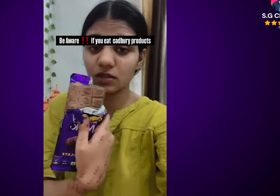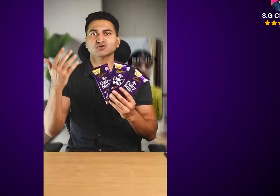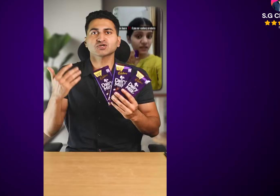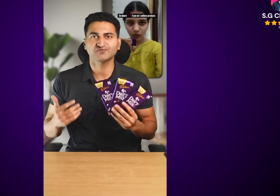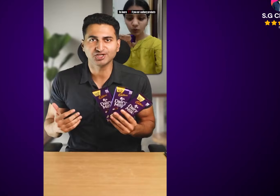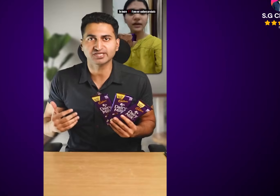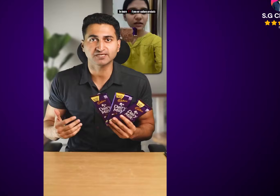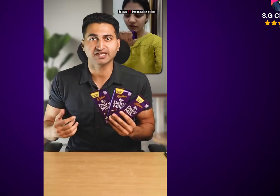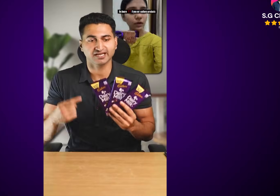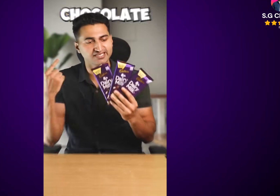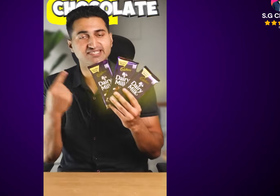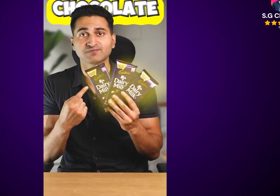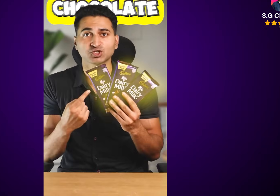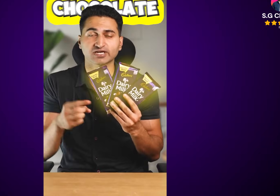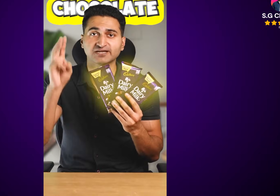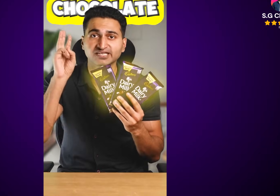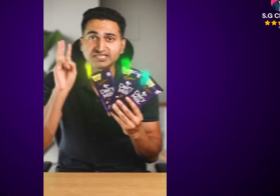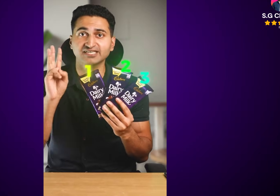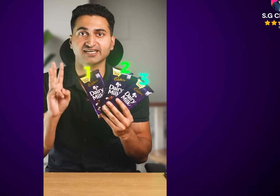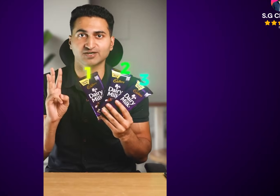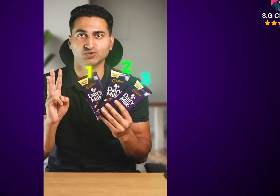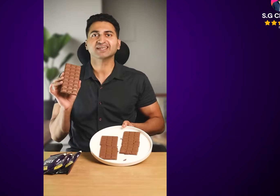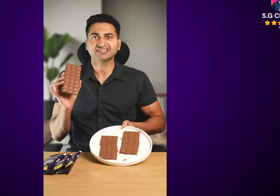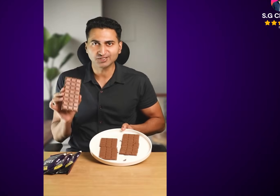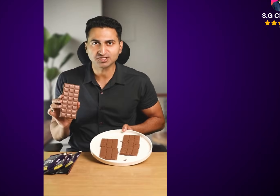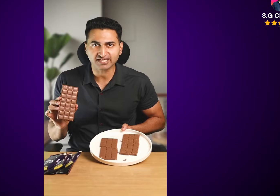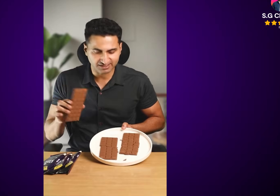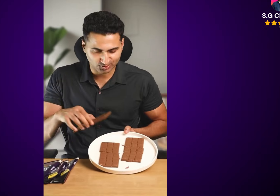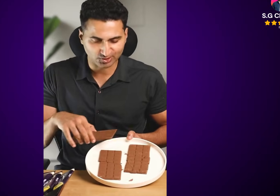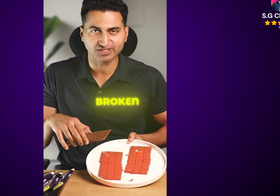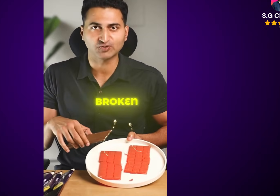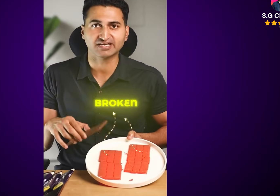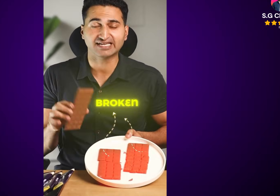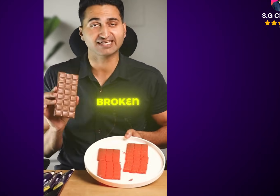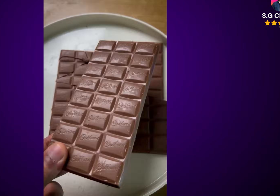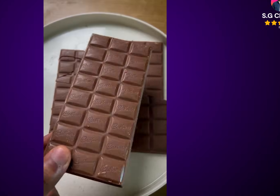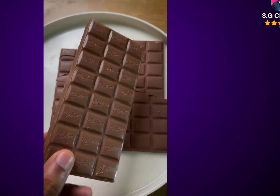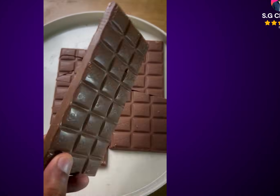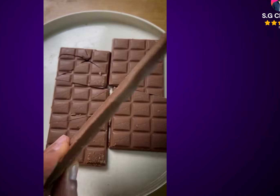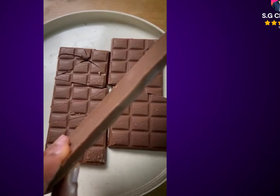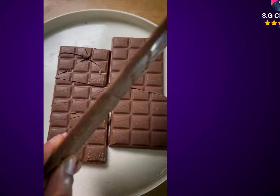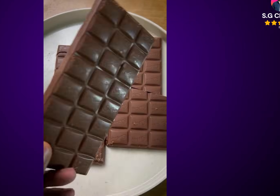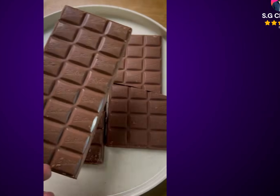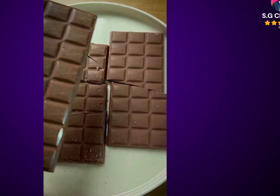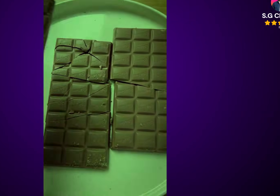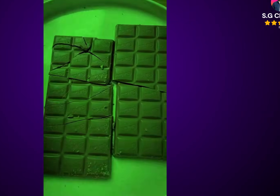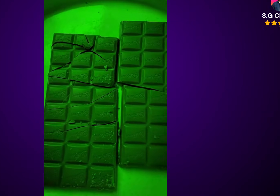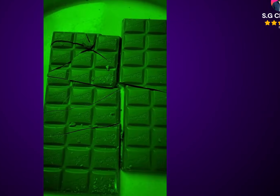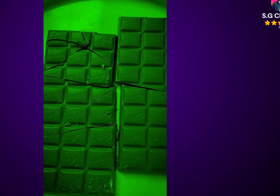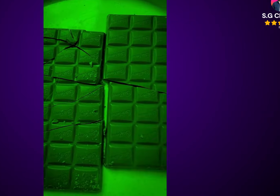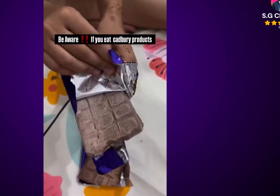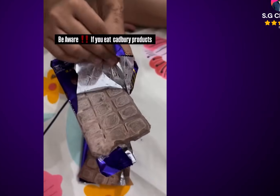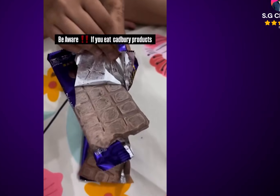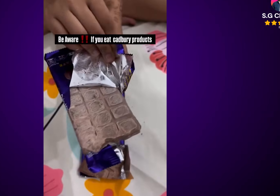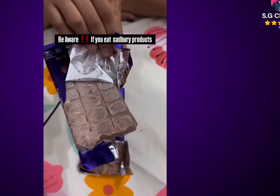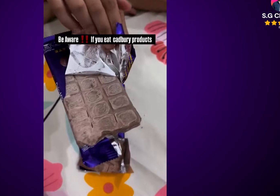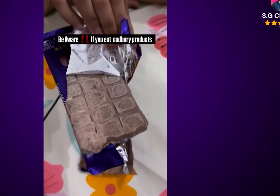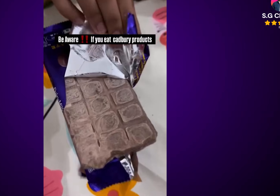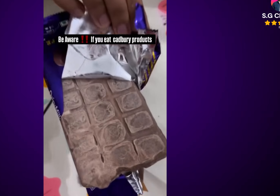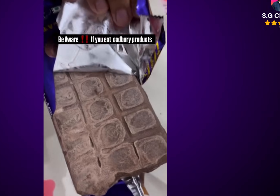दोस्तों ये वीडियो देखी मैंने ये सेम चॉकलेट मैं 3 ले आया हूँ मैंने तीनों चेक की दो थोड़ी टूट गई है लेकिन तीनों मेरी सही निकली क्योंकि ठीक से स्टोर की गई है लेकिन अगर आपकी चॉकलेट थोड़ी ऐसी